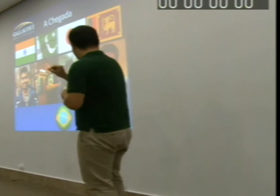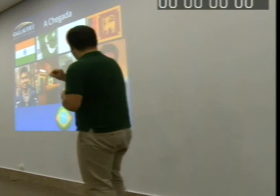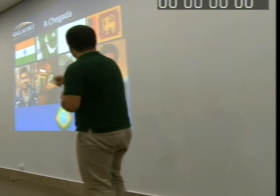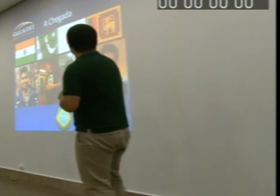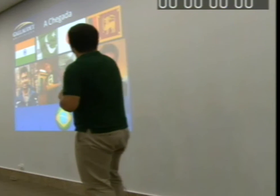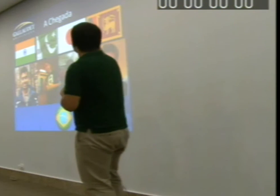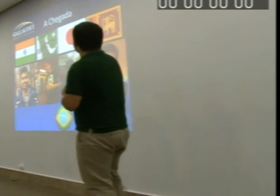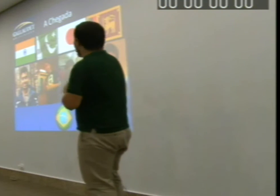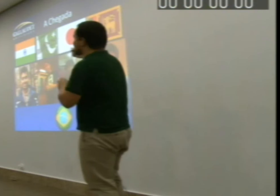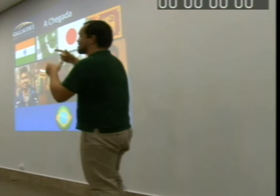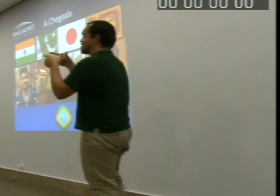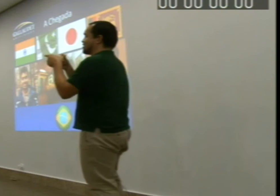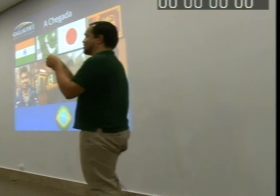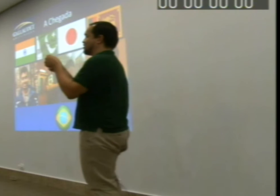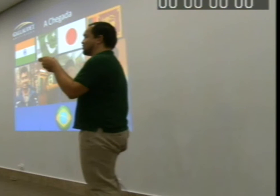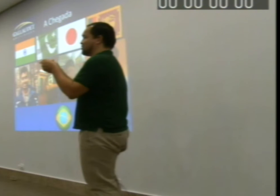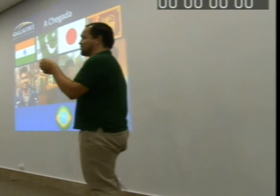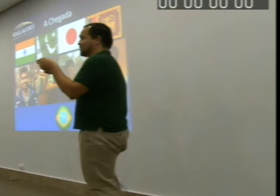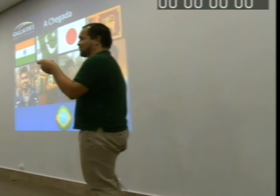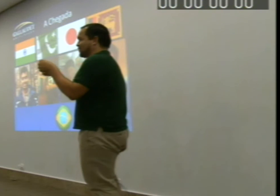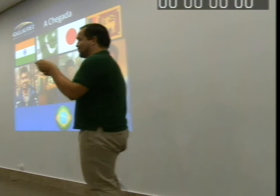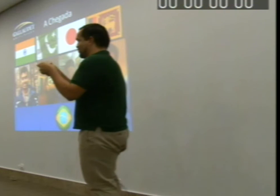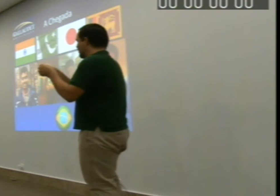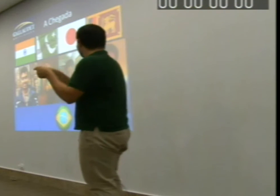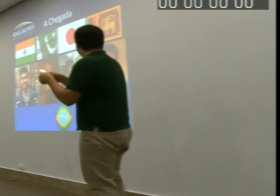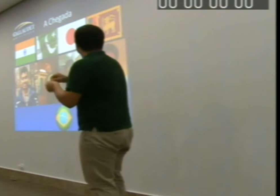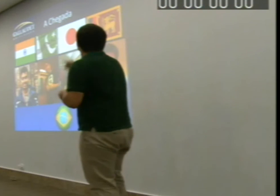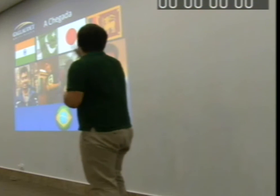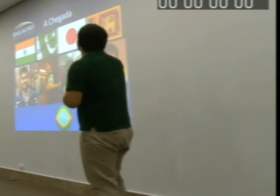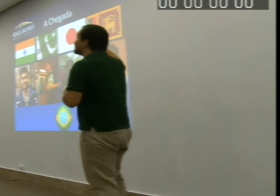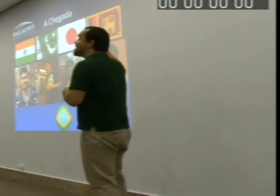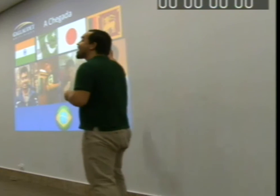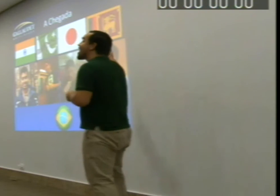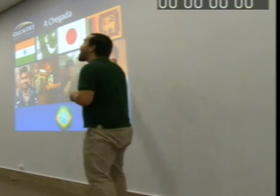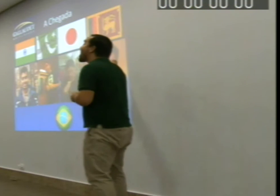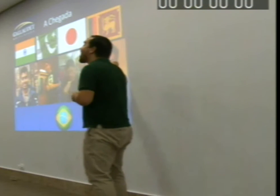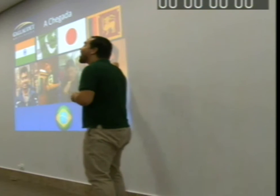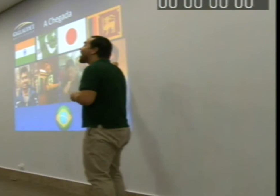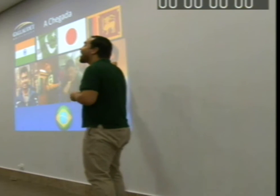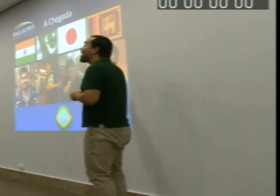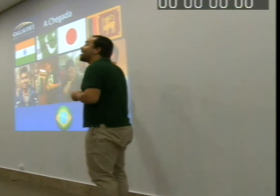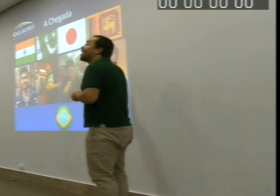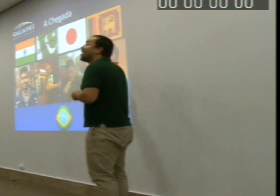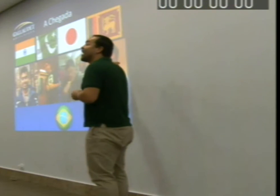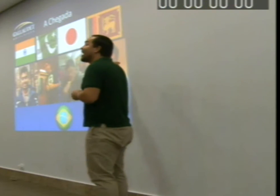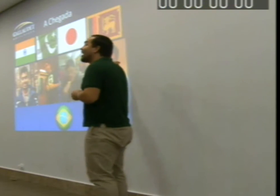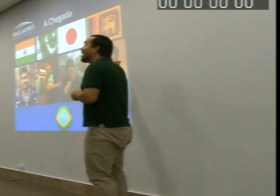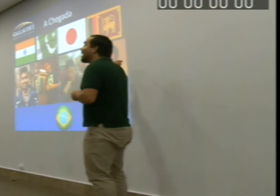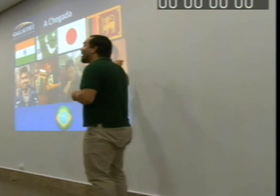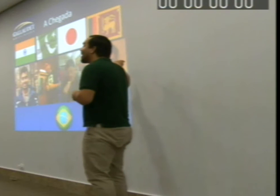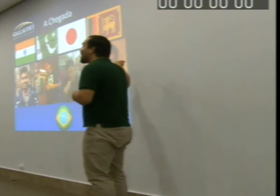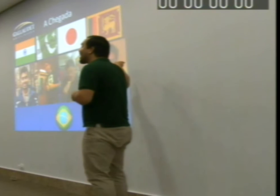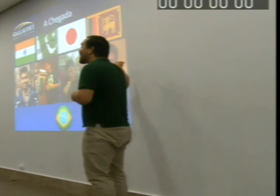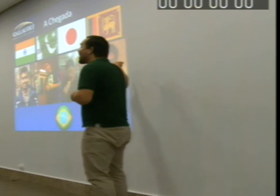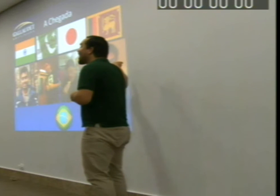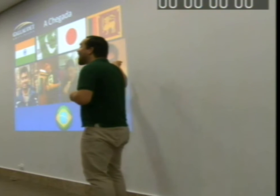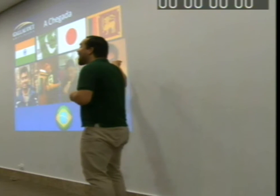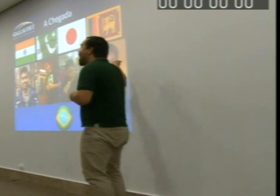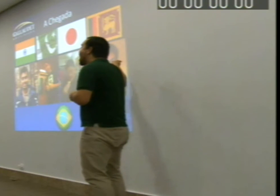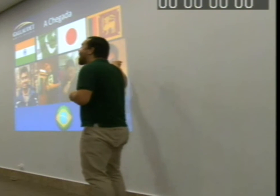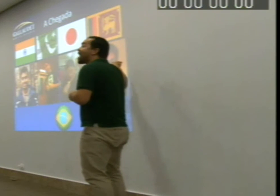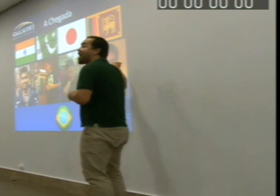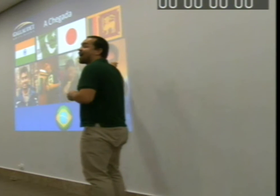Paquistão o terceiro no Japão no japonês e o quarto da onde que ele é